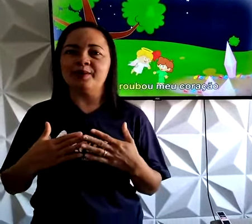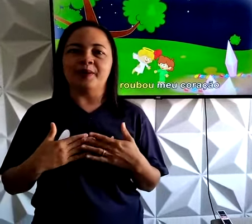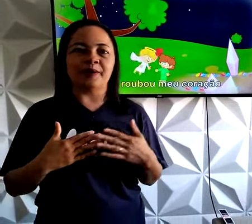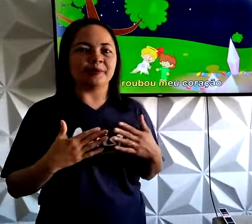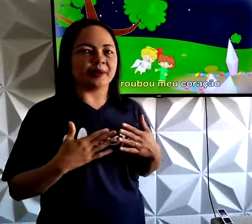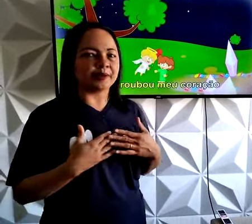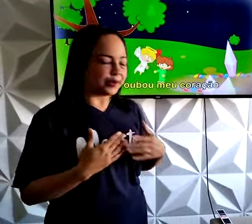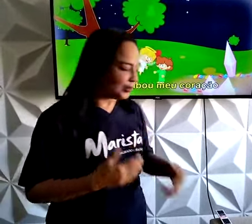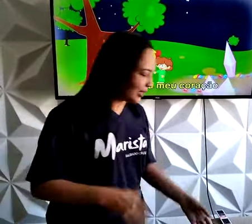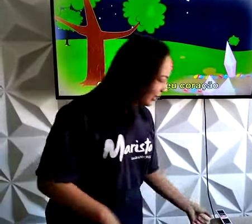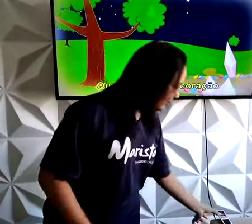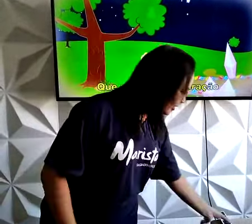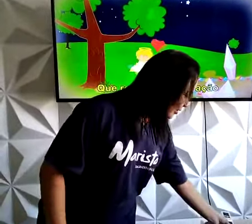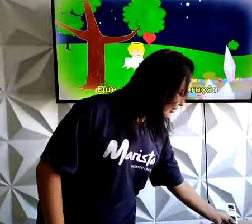que roubou meu coração.